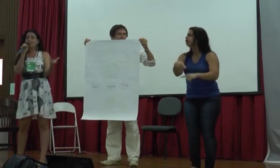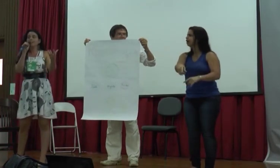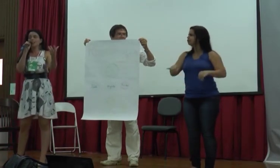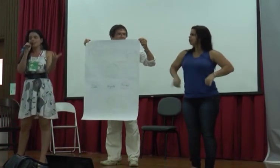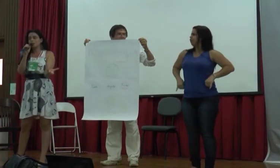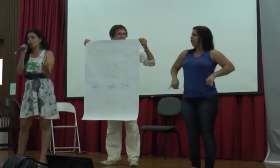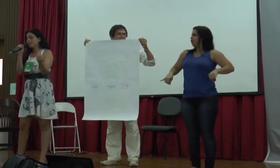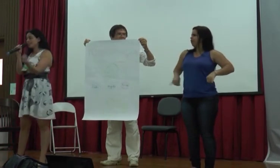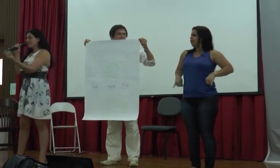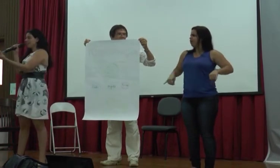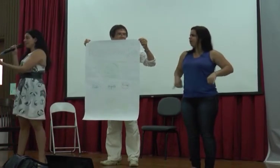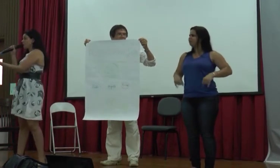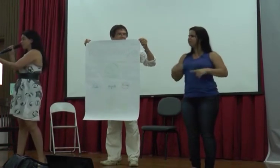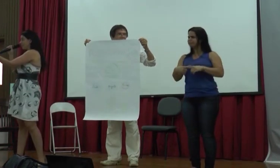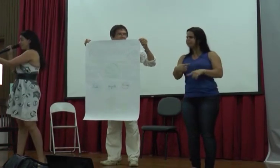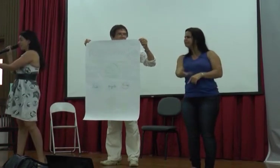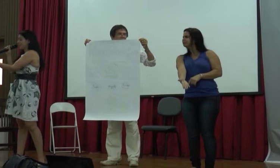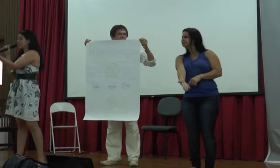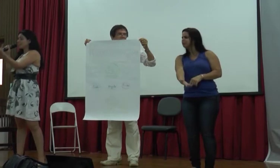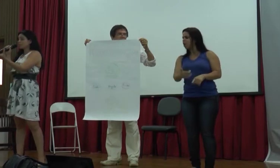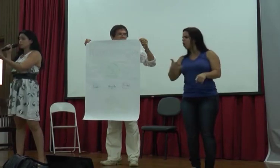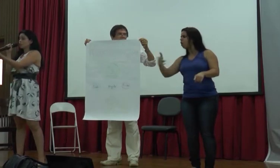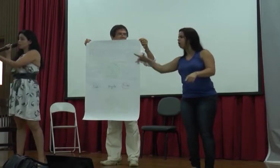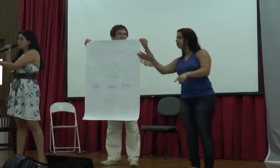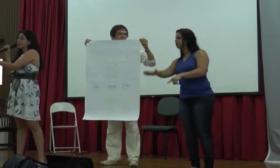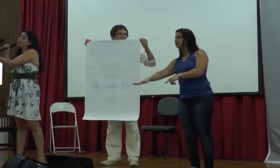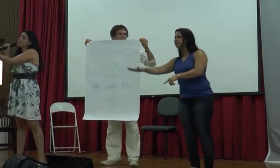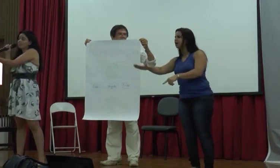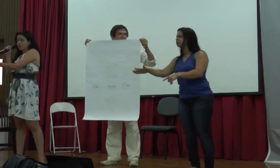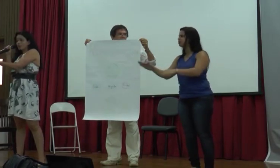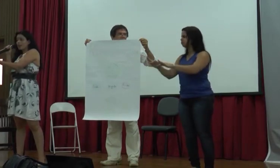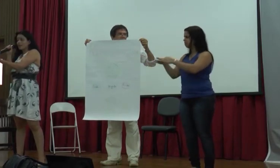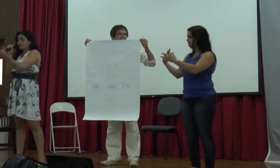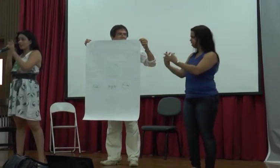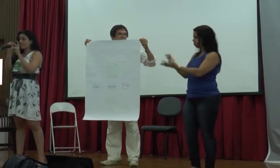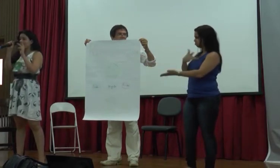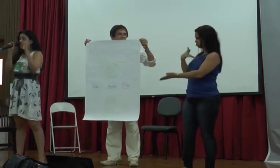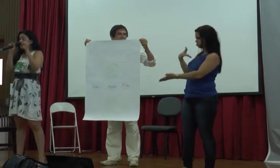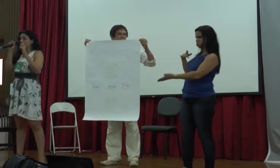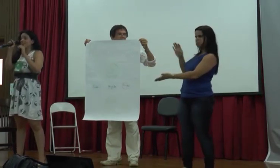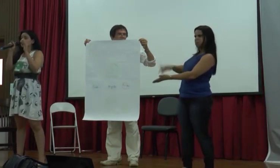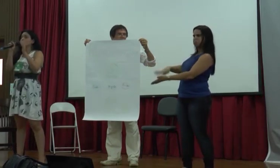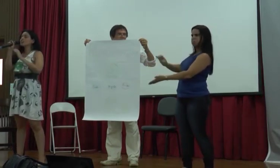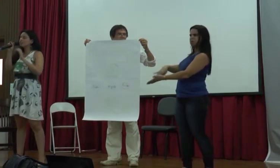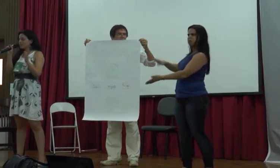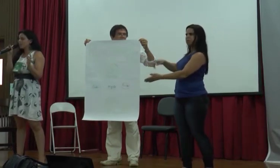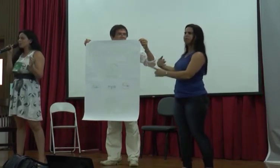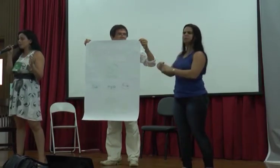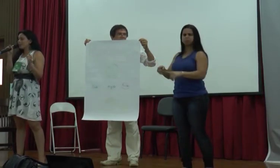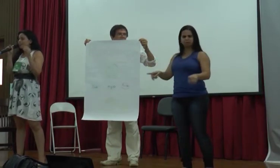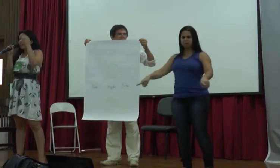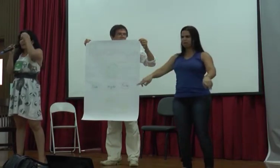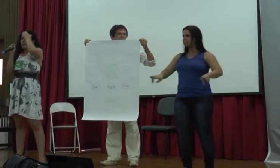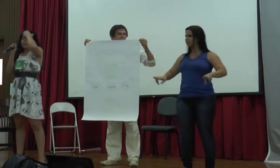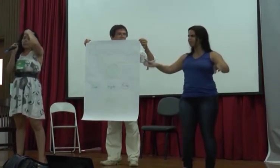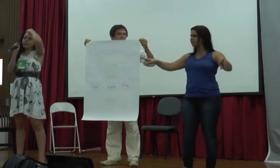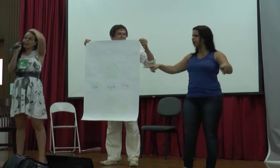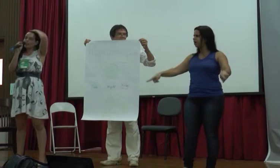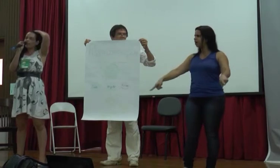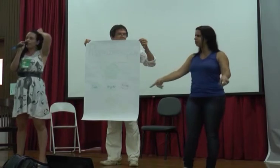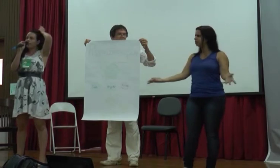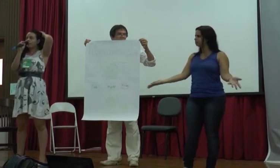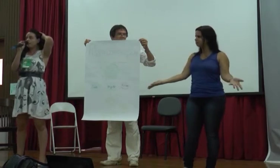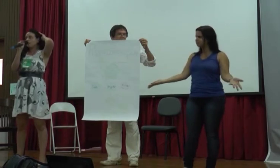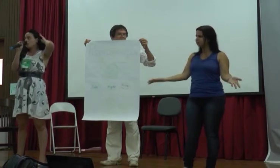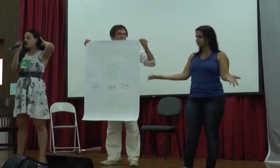tem essa doença e a outra criança nasce numa família saudável? Essa distinção, né,